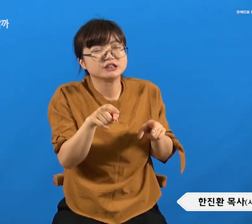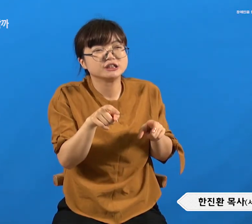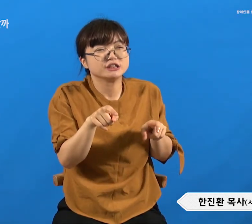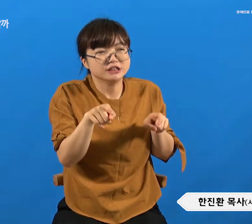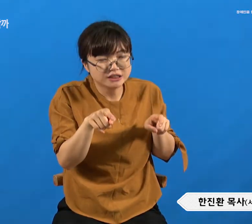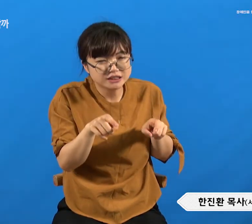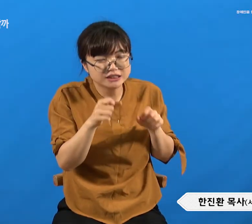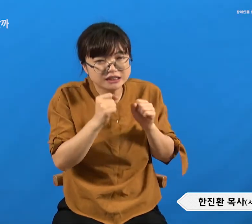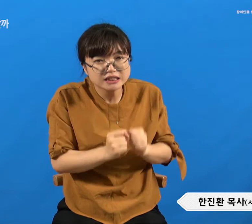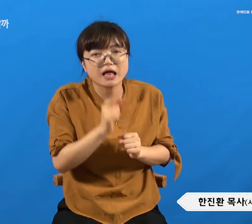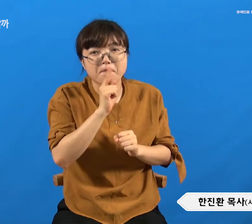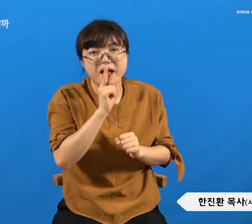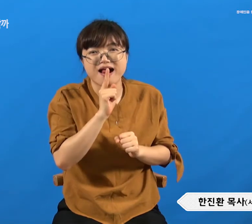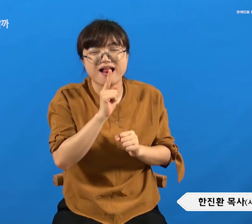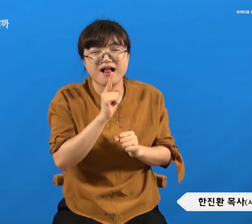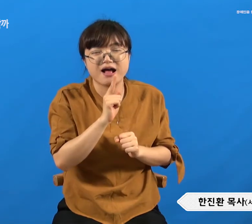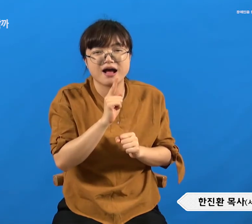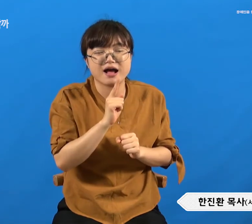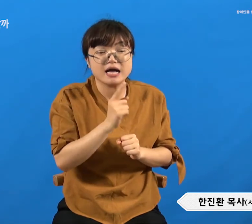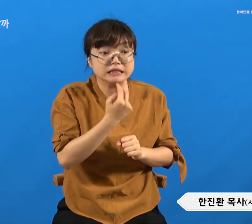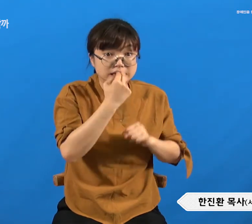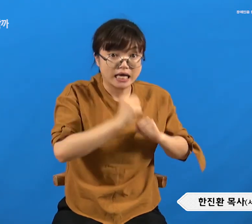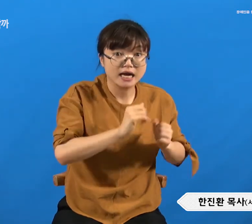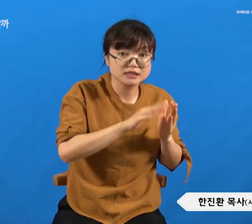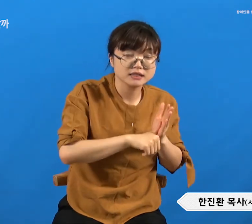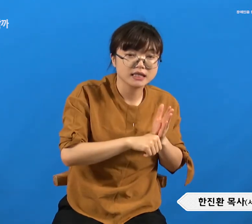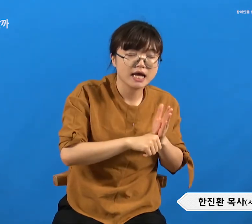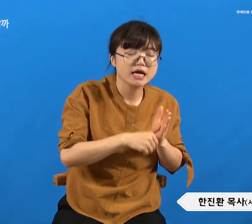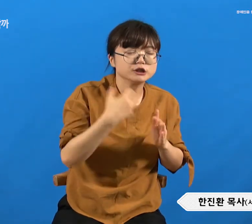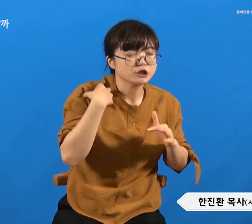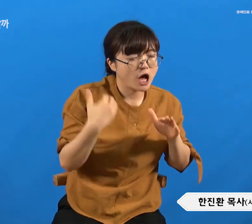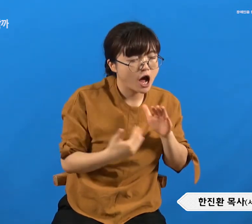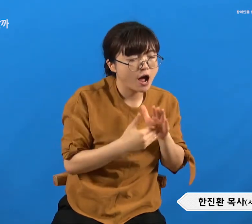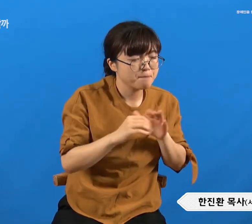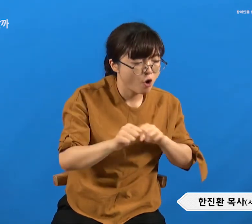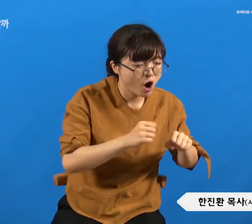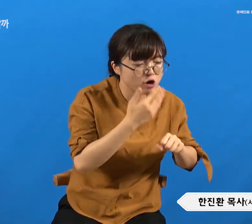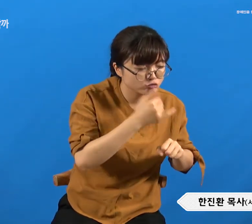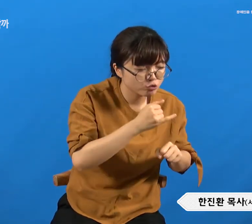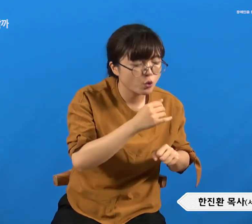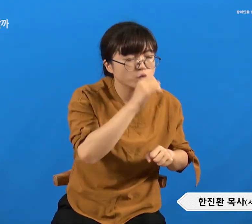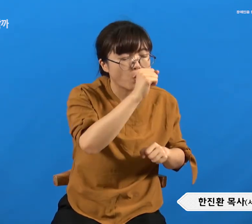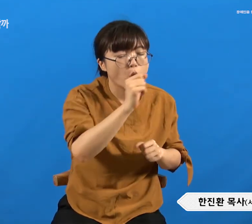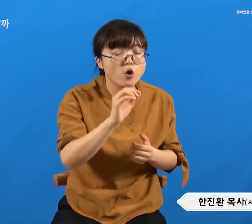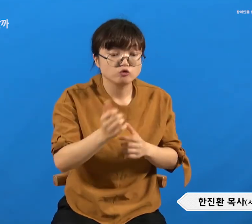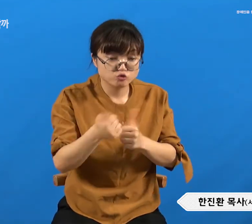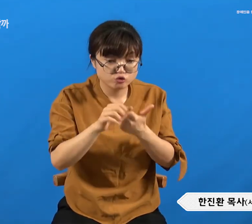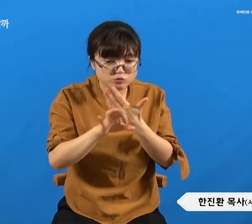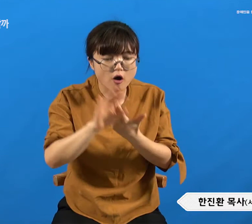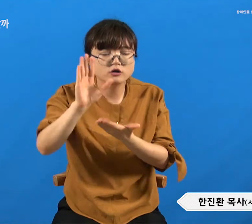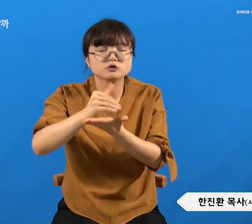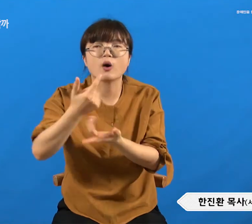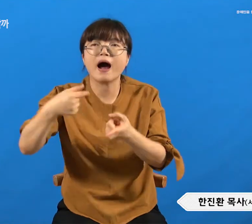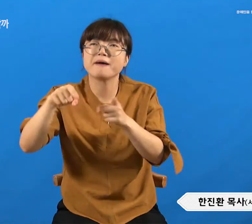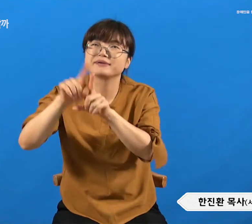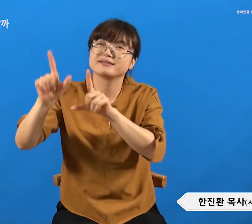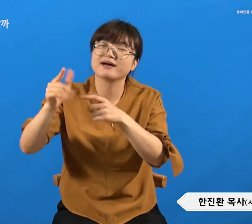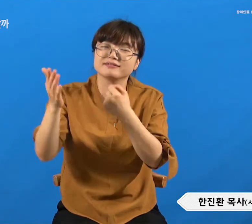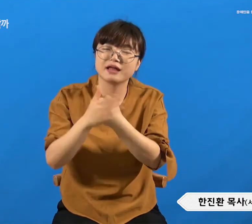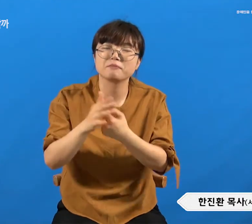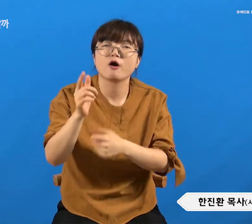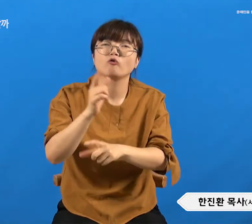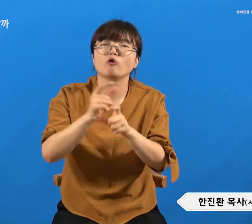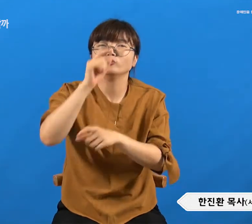살아있으면 사명을 감당할 수 있으니까 좋고 죽으면 그리스도와 함께 영원히 사니까 더 좋고 그래서 둘